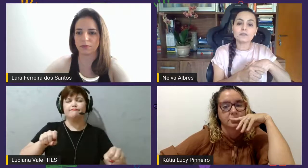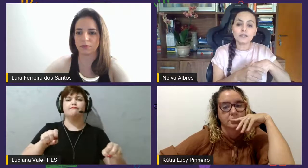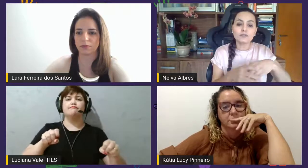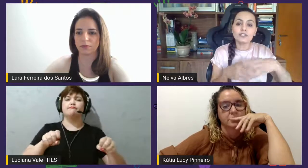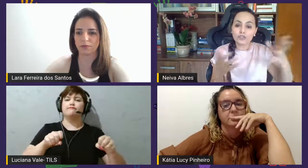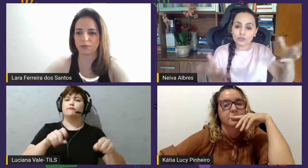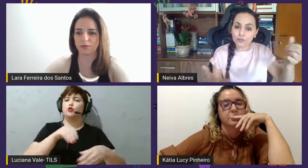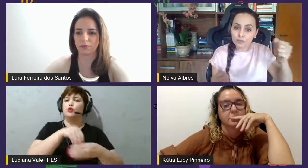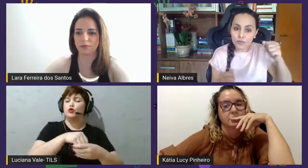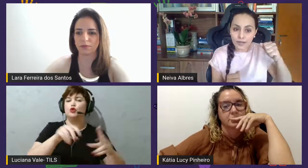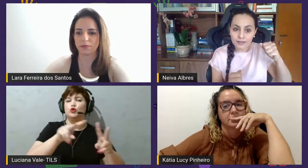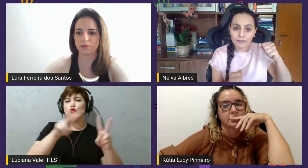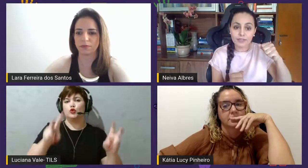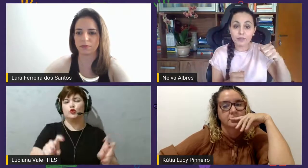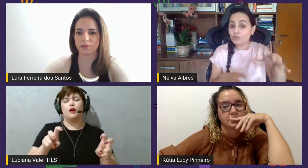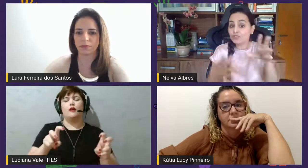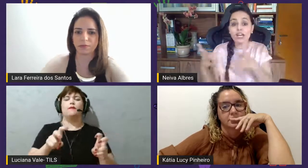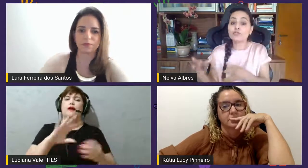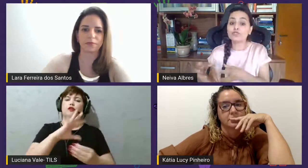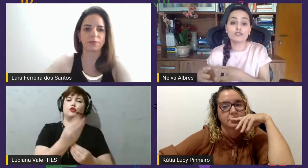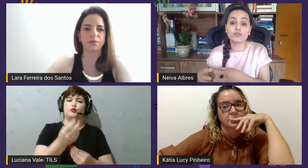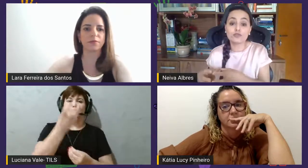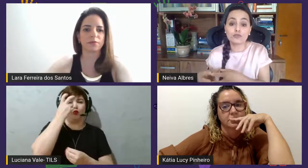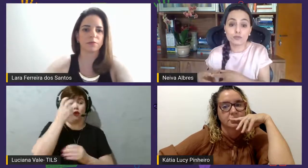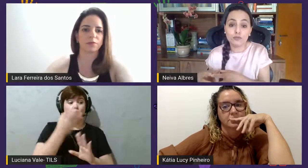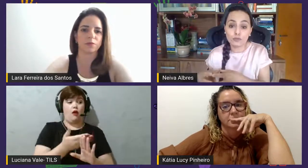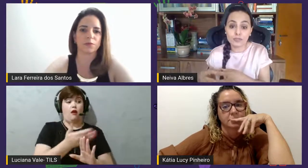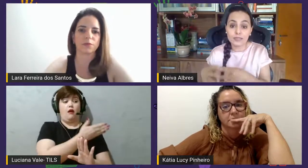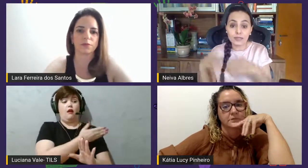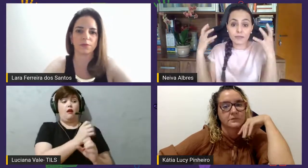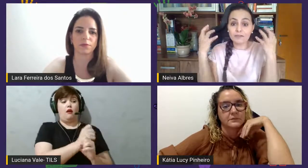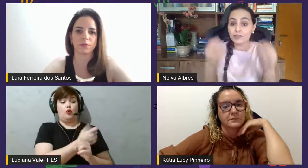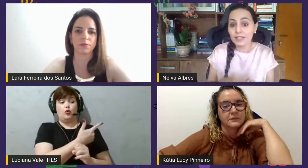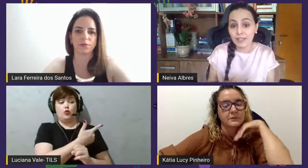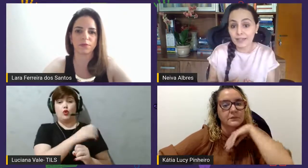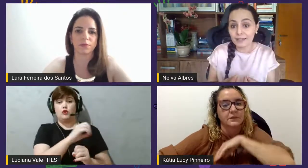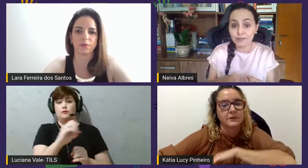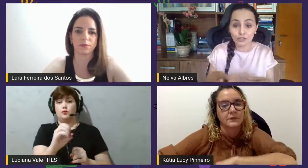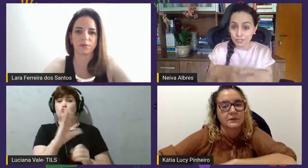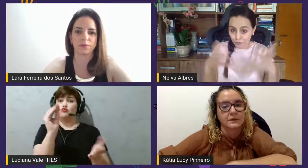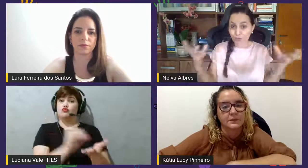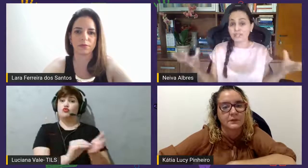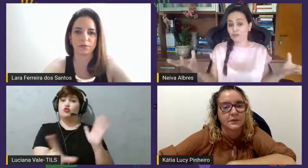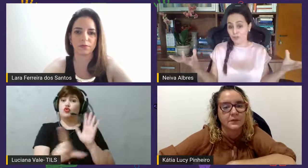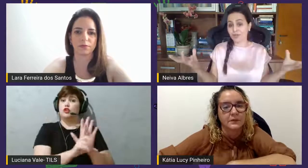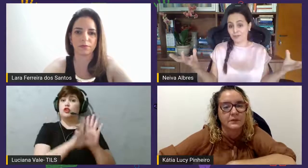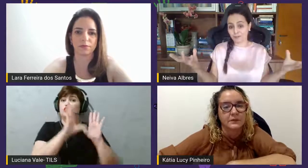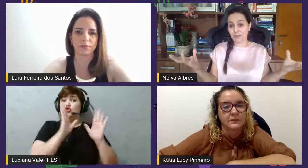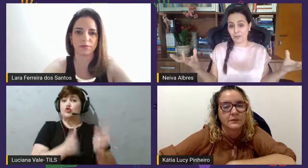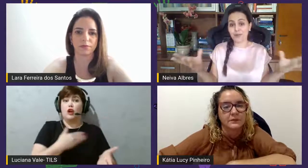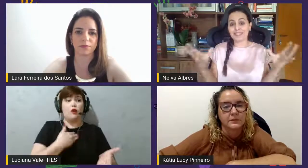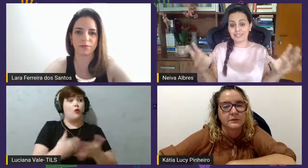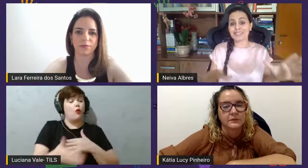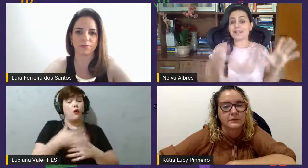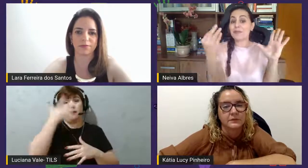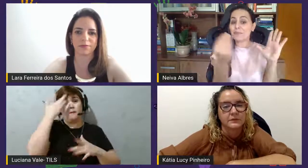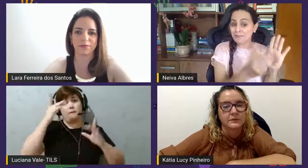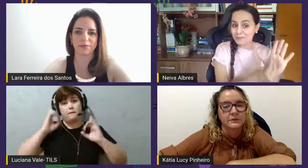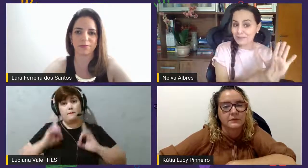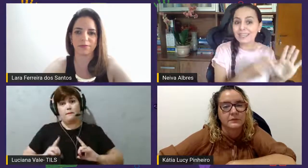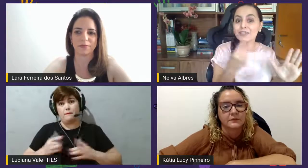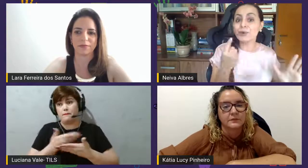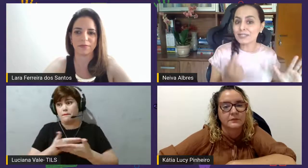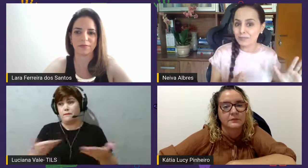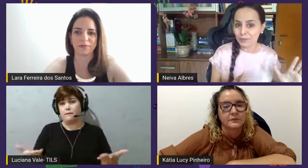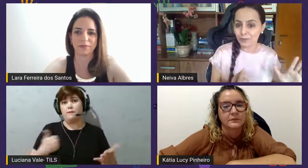desses aspectos artísticos culturais. Então, já é um direito dos surdos previsto em lei, isso é direito de qualquer ser humano, tá bom? Mas, assim,